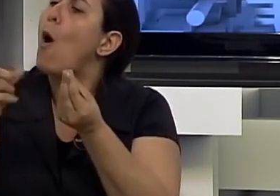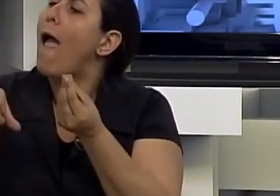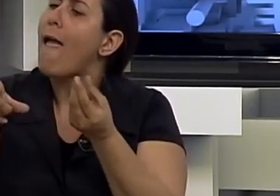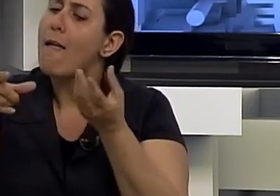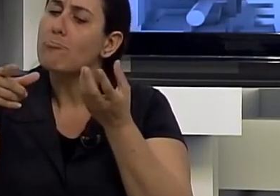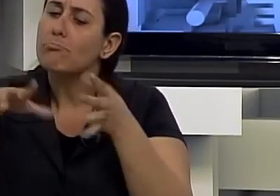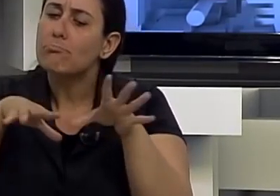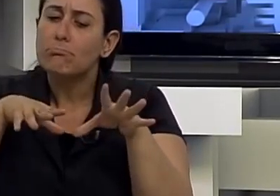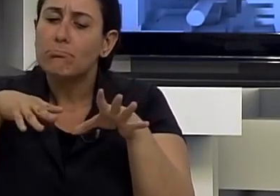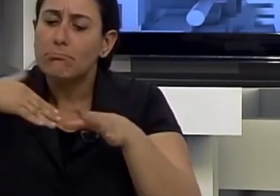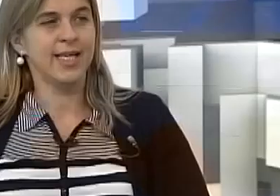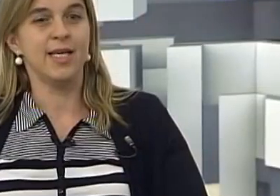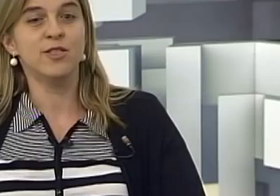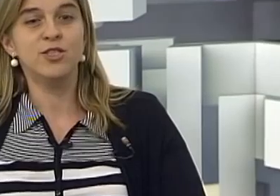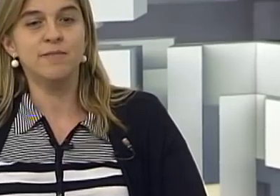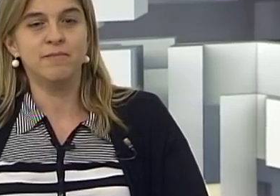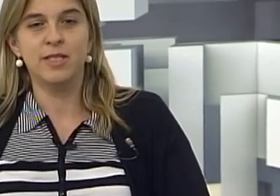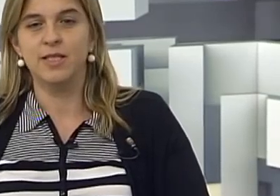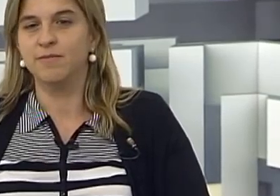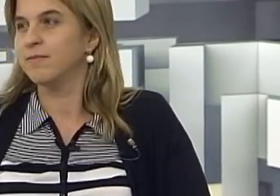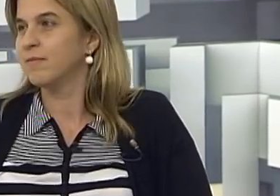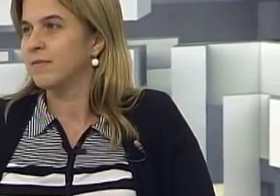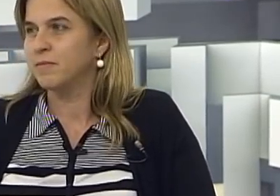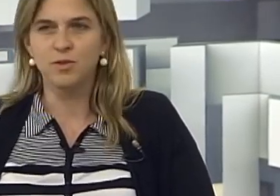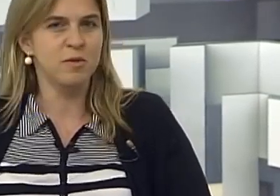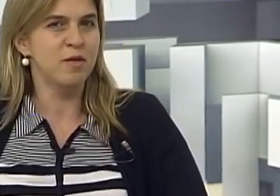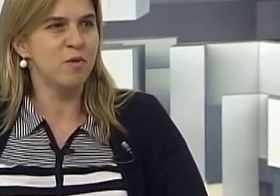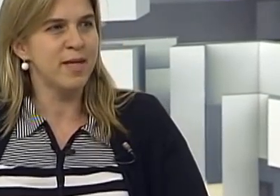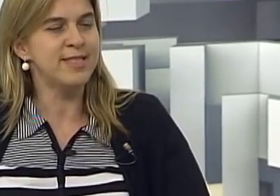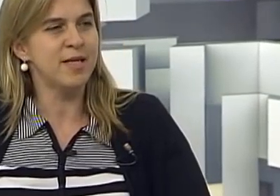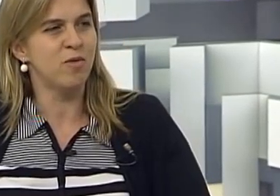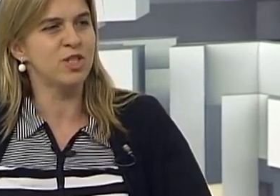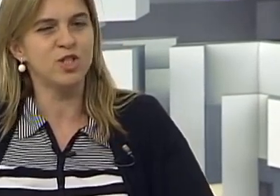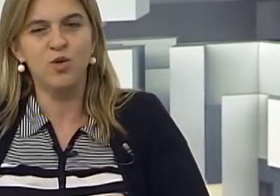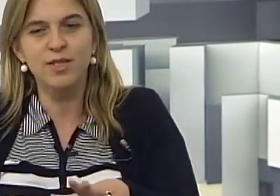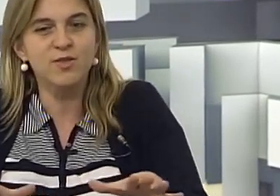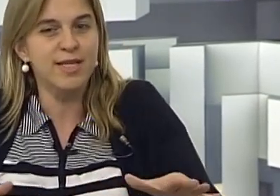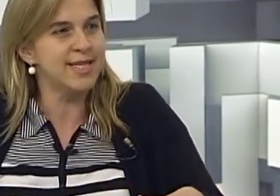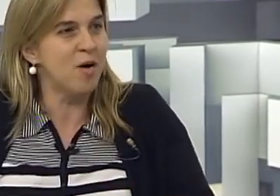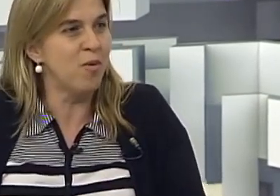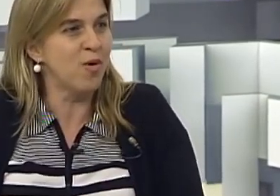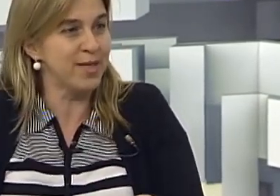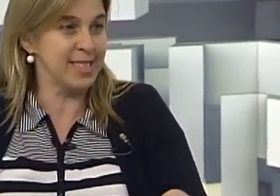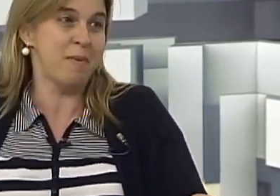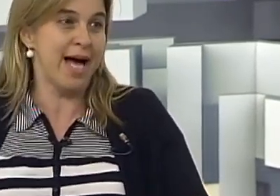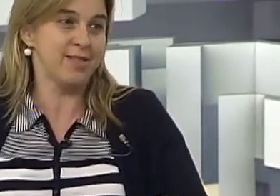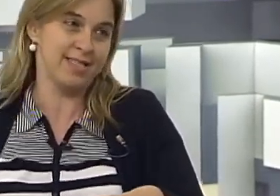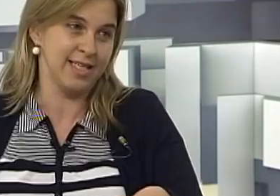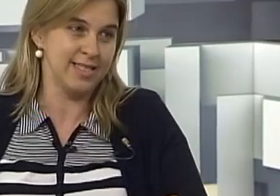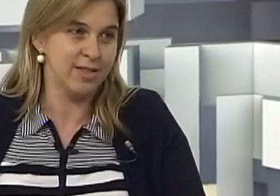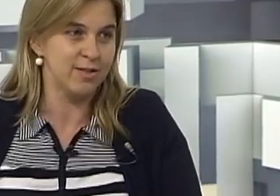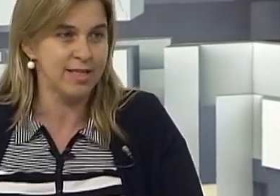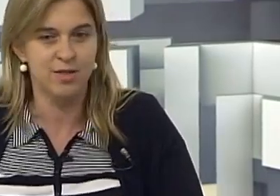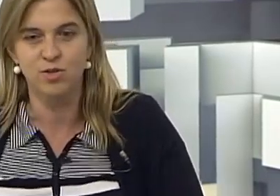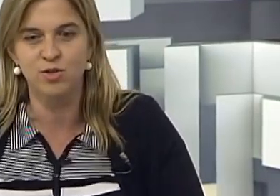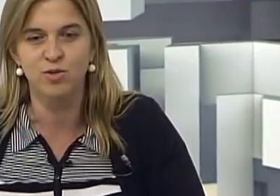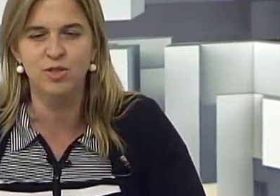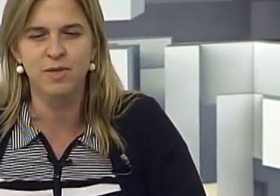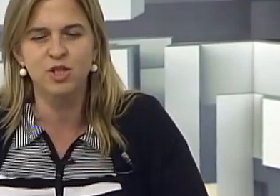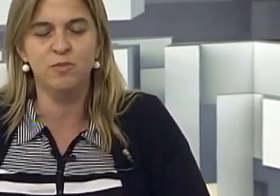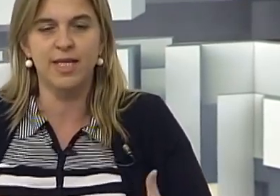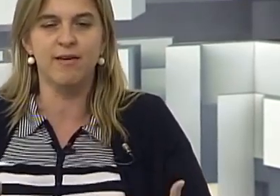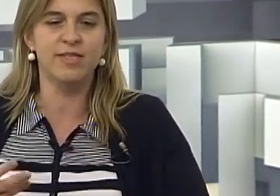língua brasileira? Ok, eu acho que no primeiro momento seria bom a gente contextualizar um pouco esse espaço, essa questão da Claro. educação